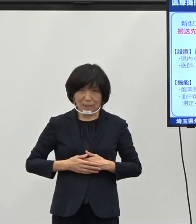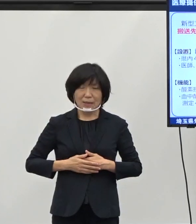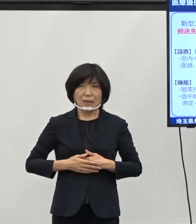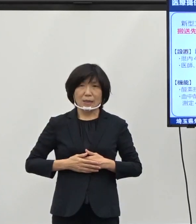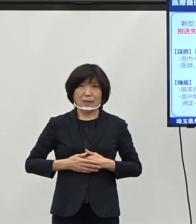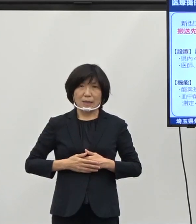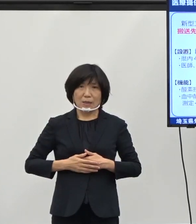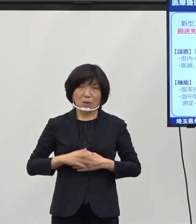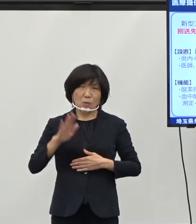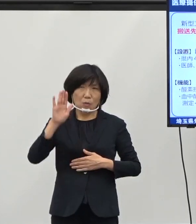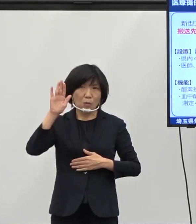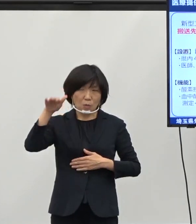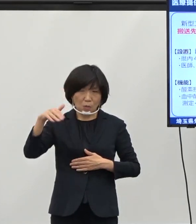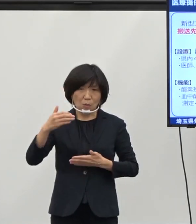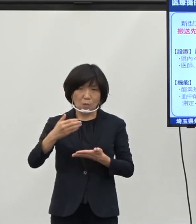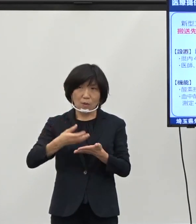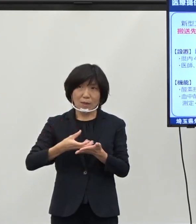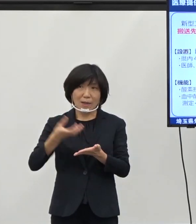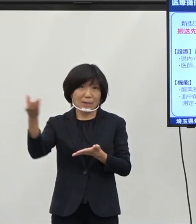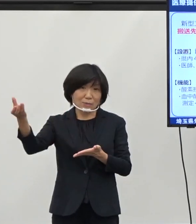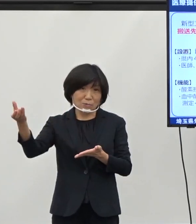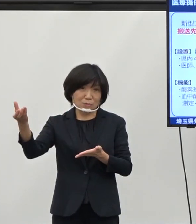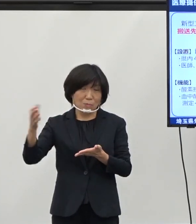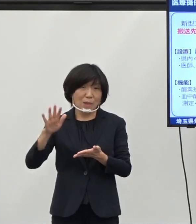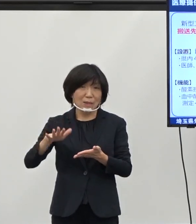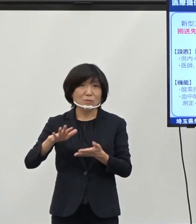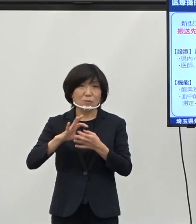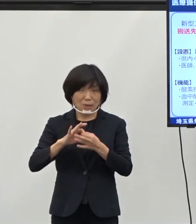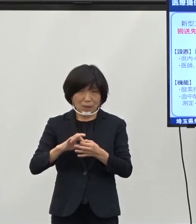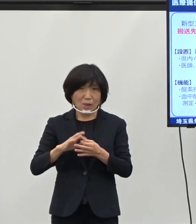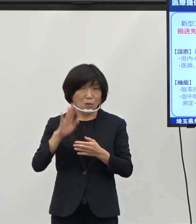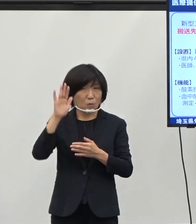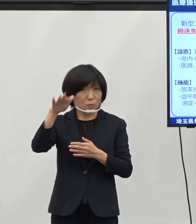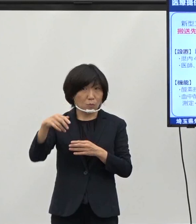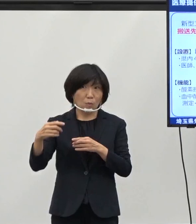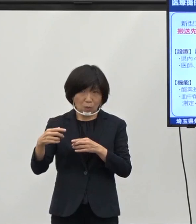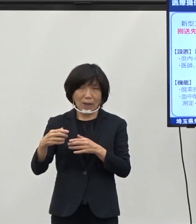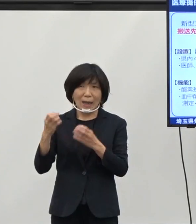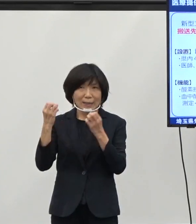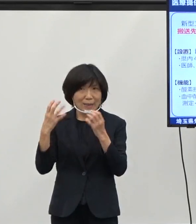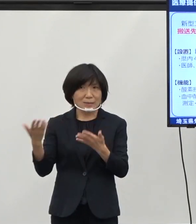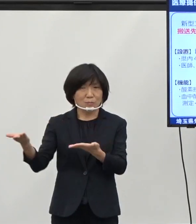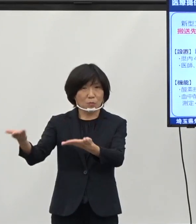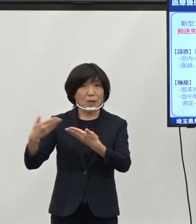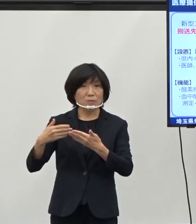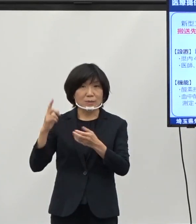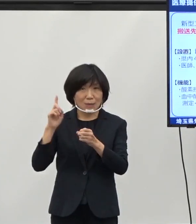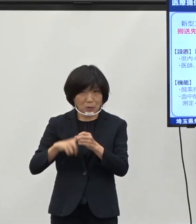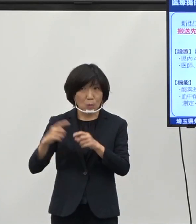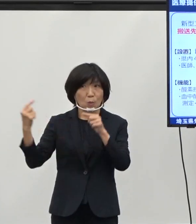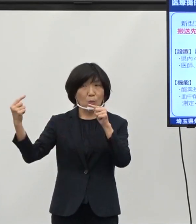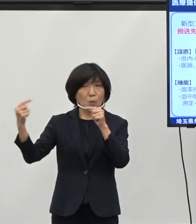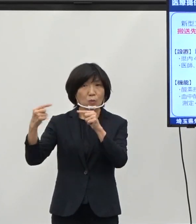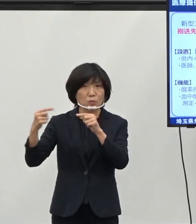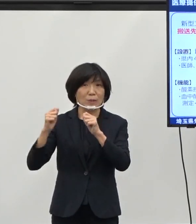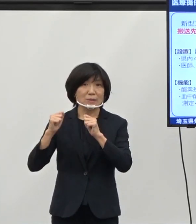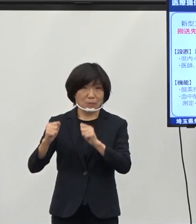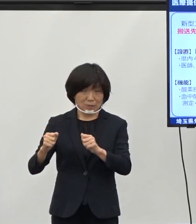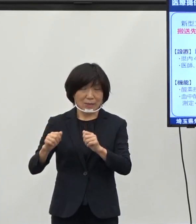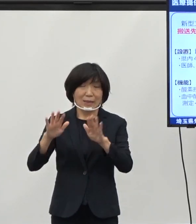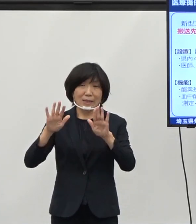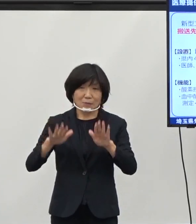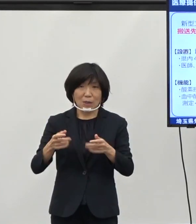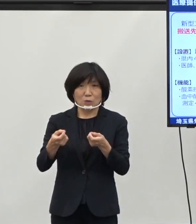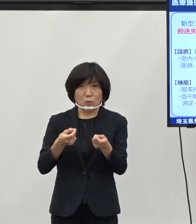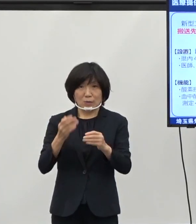かのバイアル分が減りますので、そこについては改めて交渉をしていかなければならないと思っていますが、現時点では調整